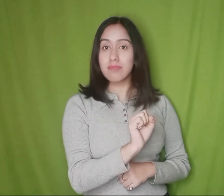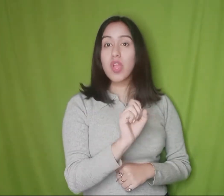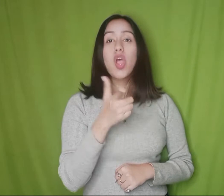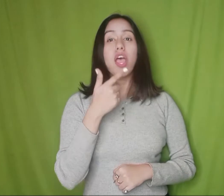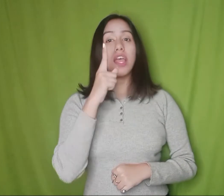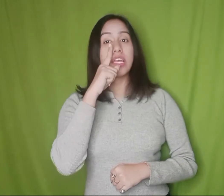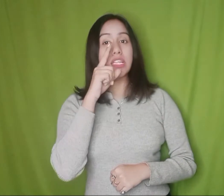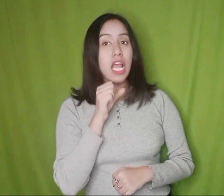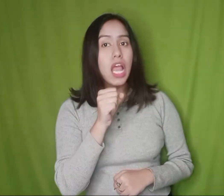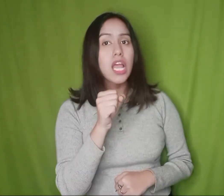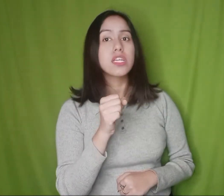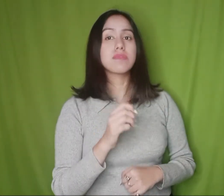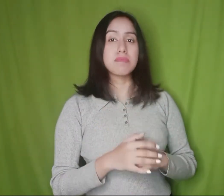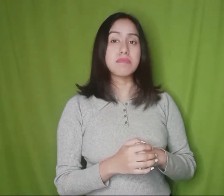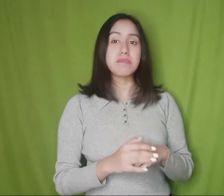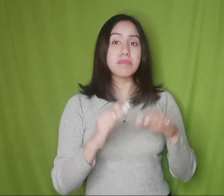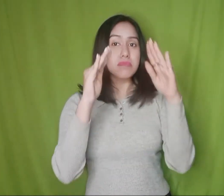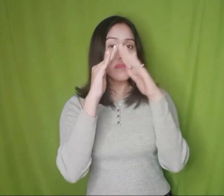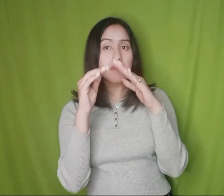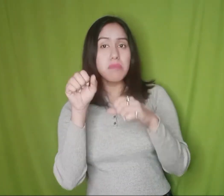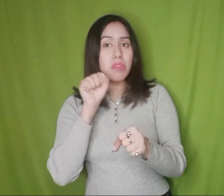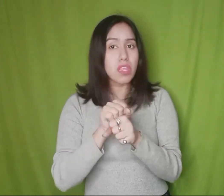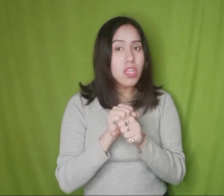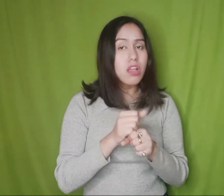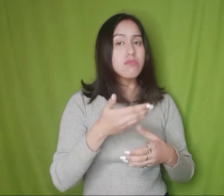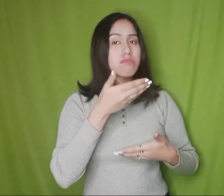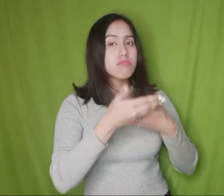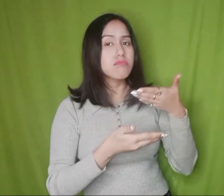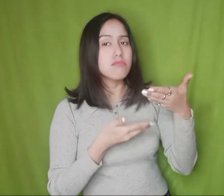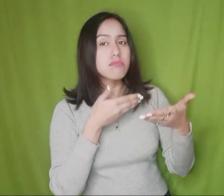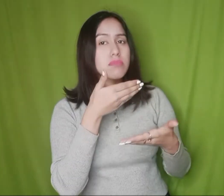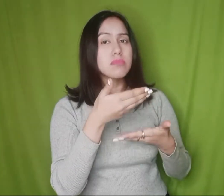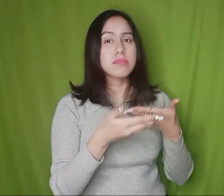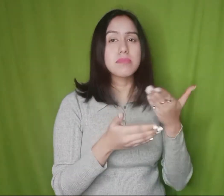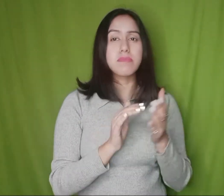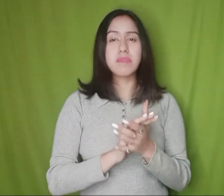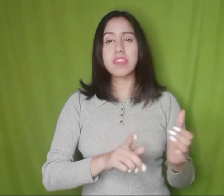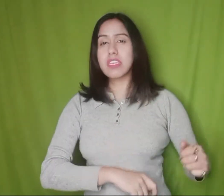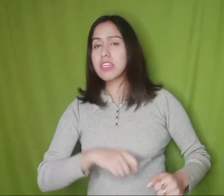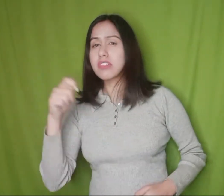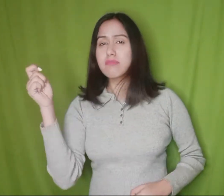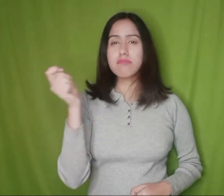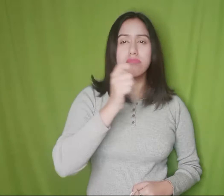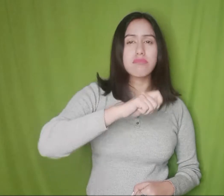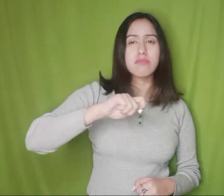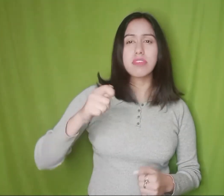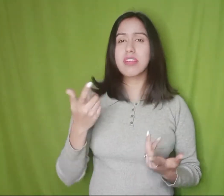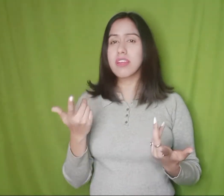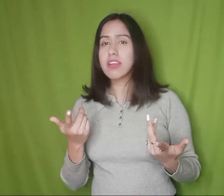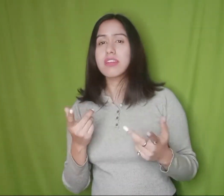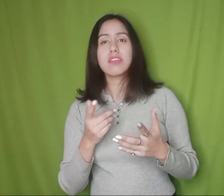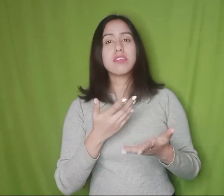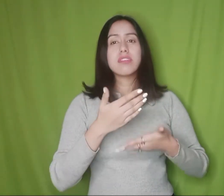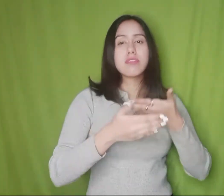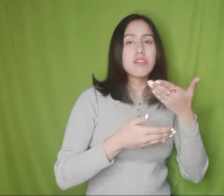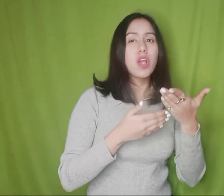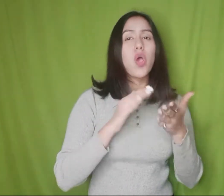थी। दादी और माँ बहुत छोटी उम्र से ही मीरा को घर के कामकाज में निपुण बनाने में जुट गए थे। इसी